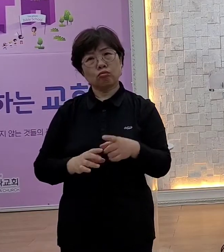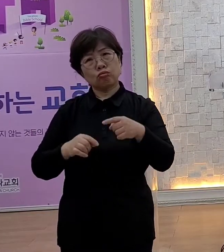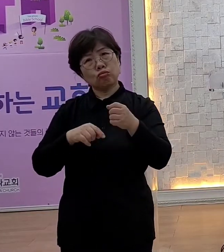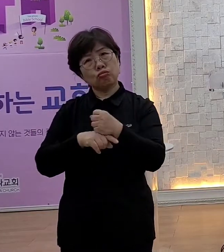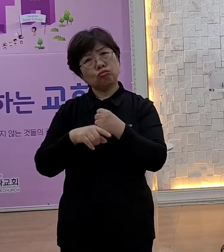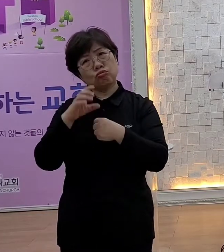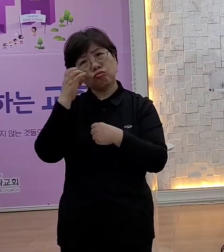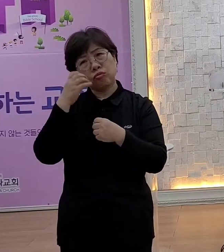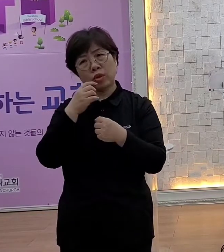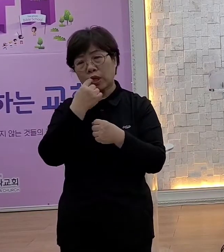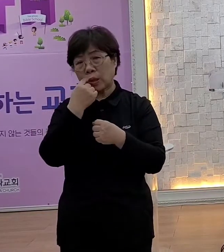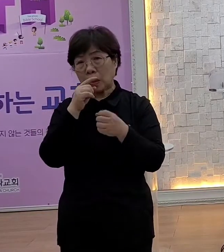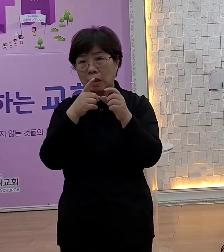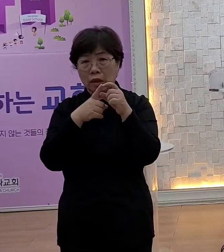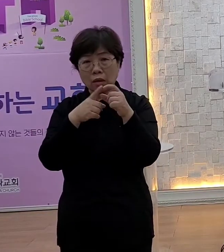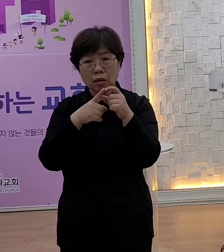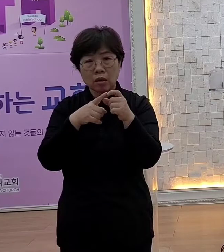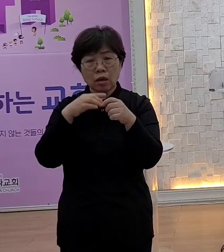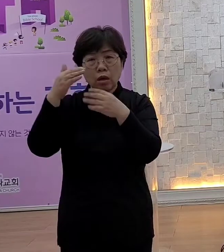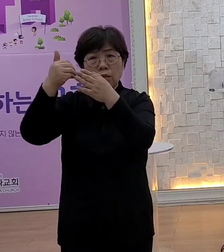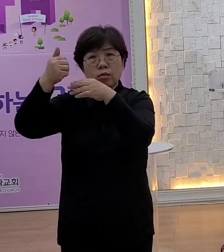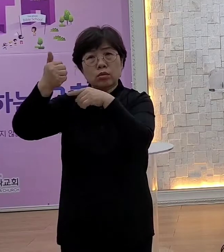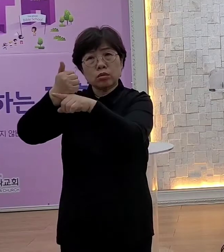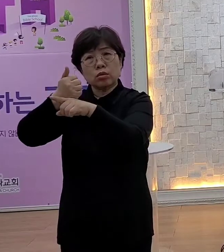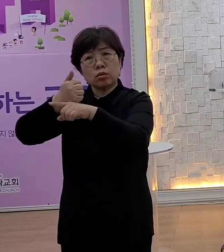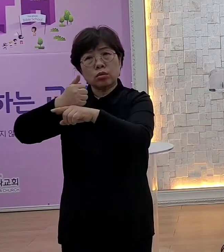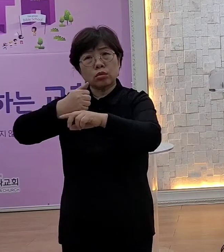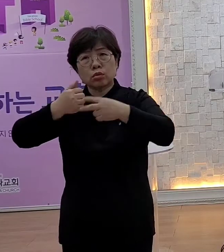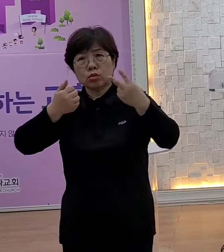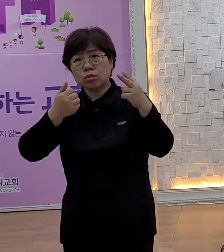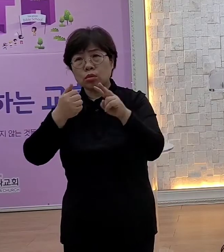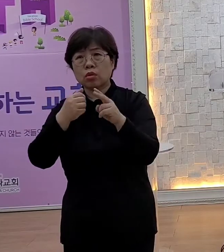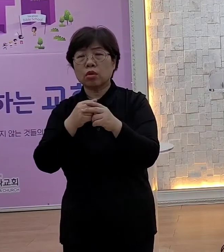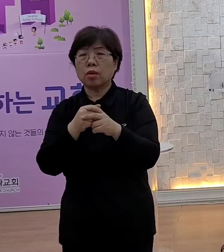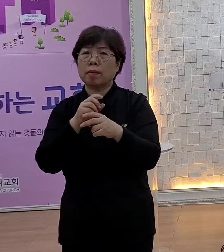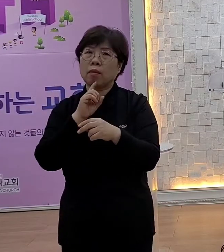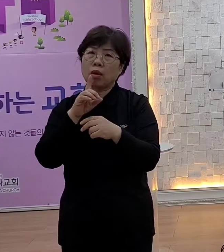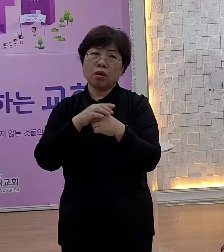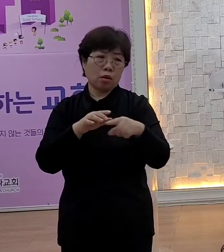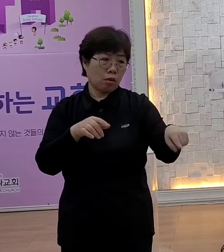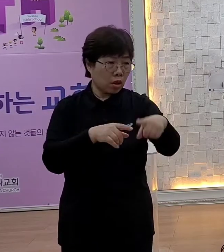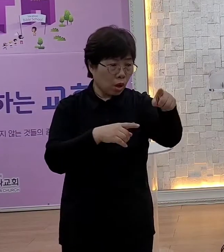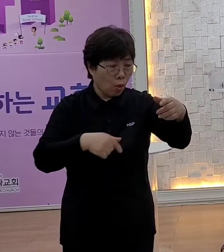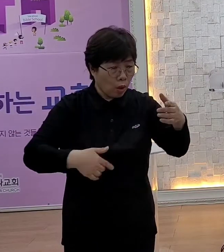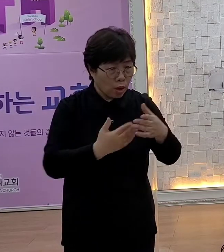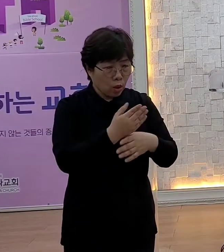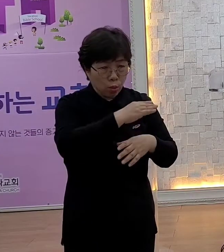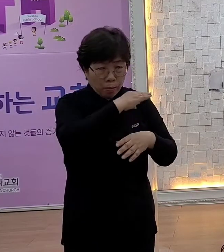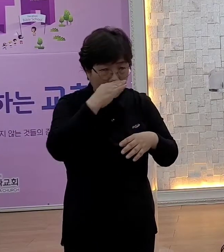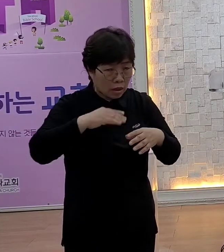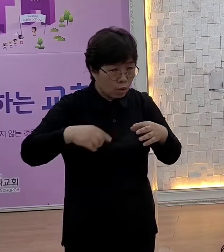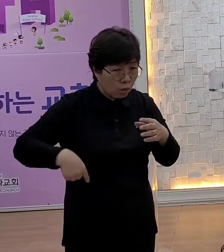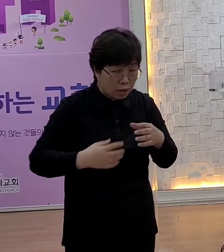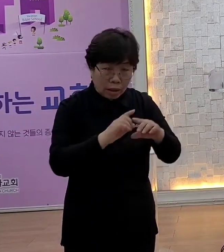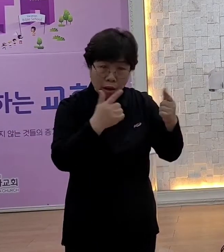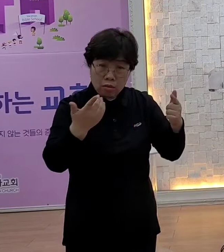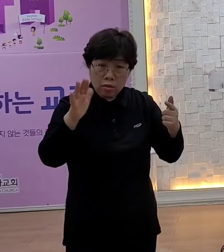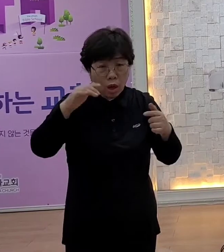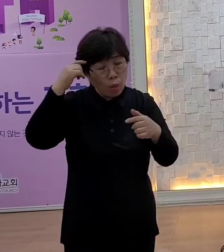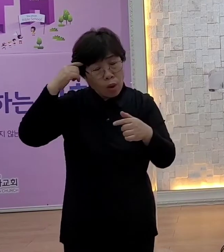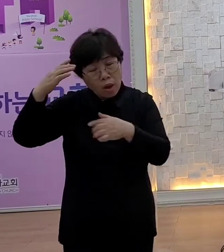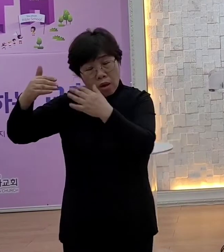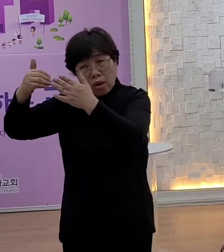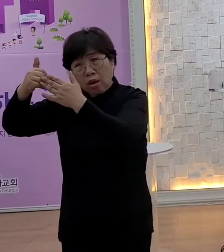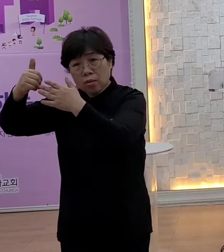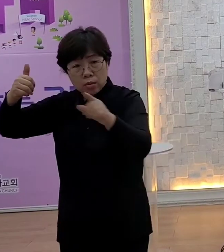말이에요? 그러니까 제가 지금 강조하는 게 제대로 된 회개가 아니라고 했잖아요. 근데 하나님은 그들이 행한